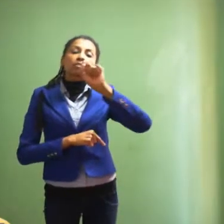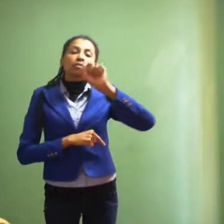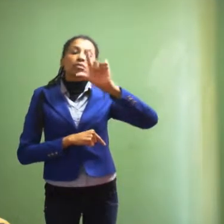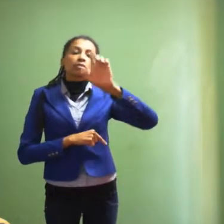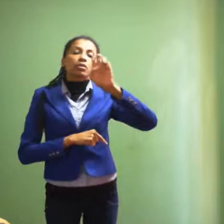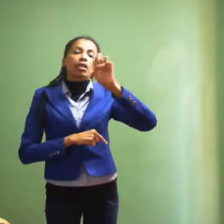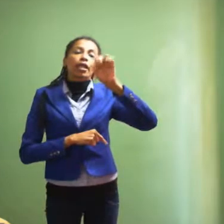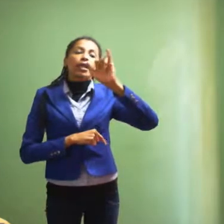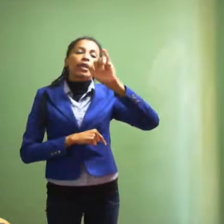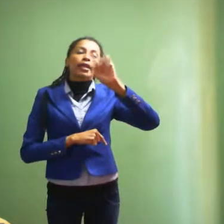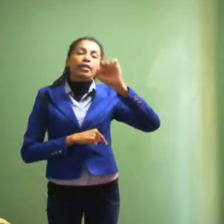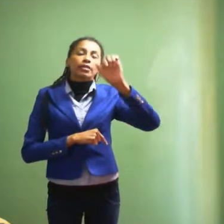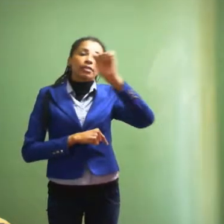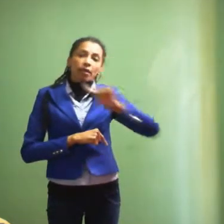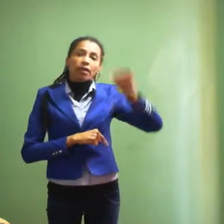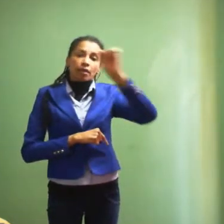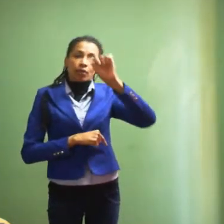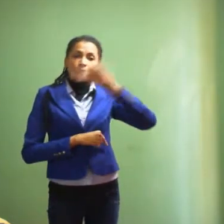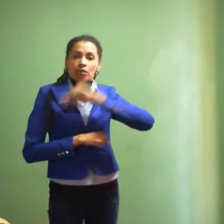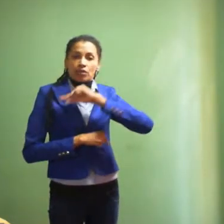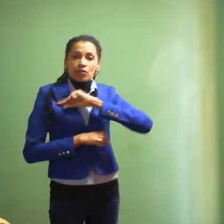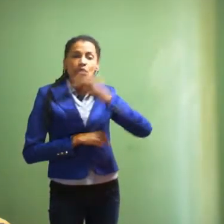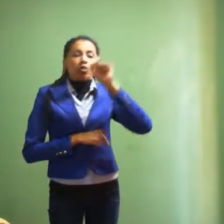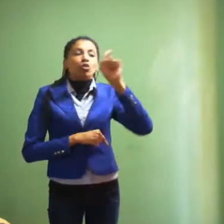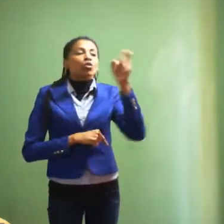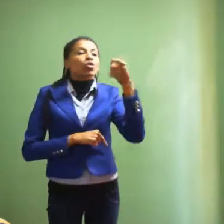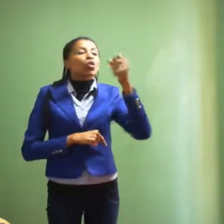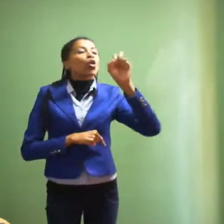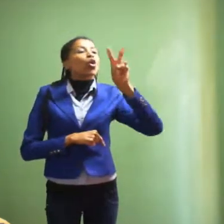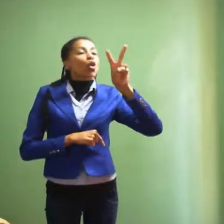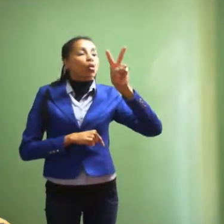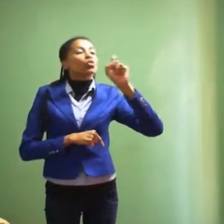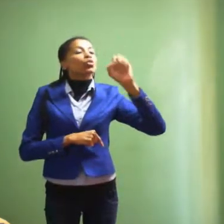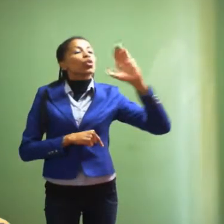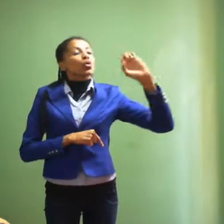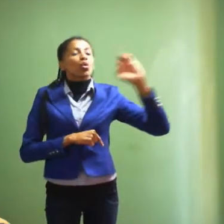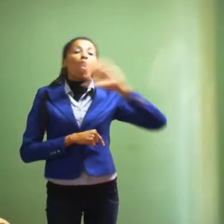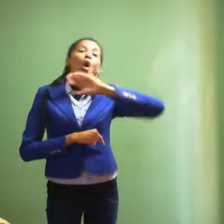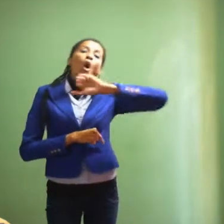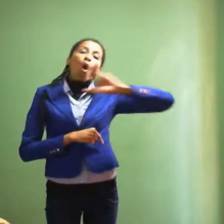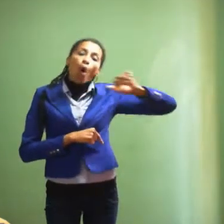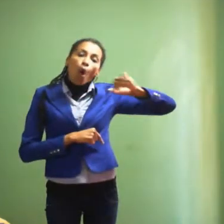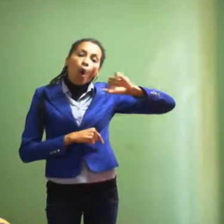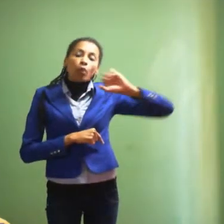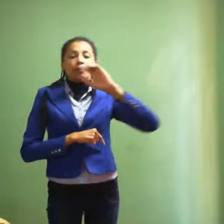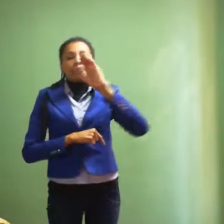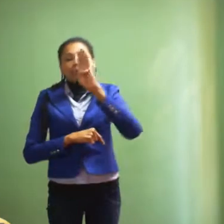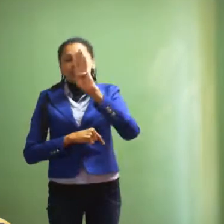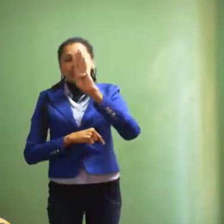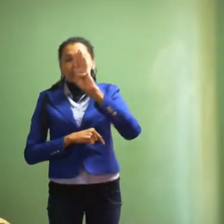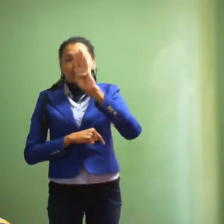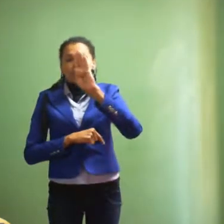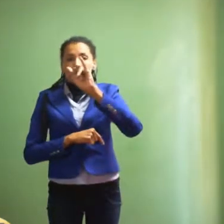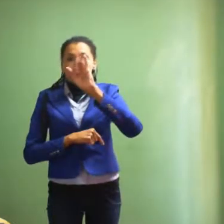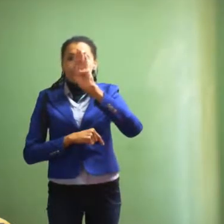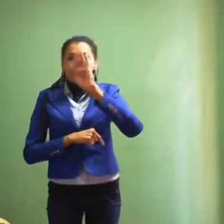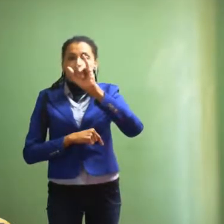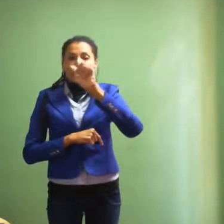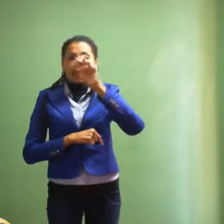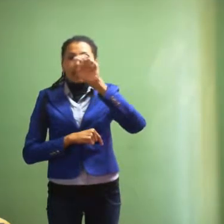marta.lenis@insor.gov.co o pueden escribir a viviana.prado@insor.gov.co. Muchas gracias.